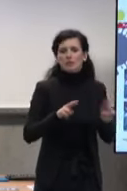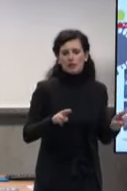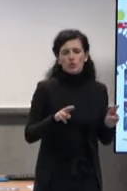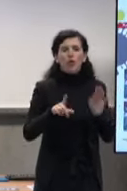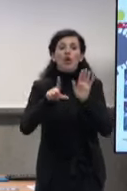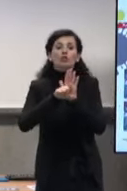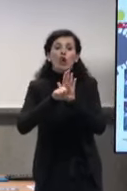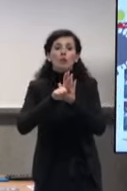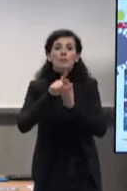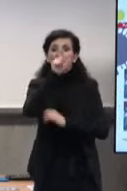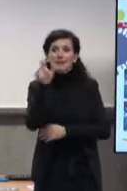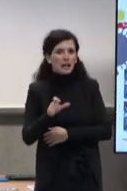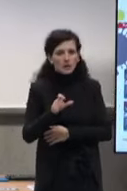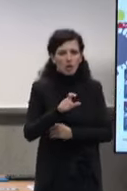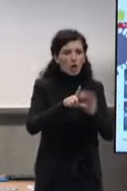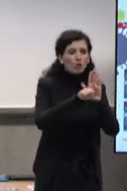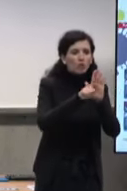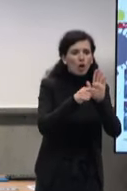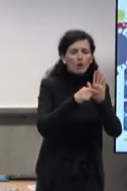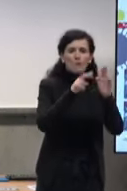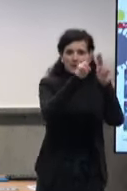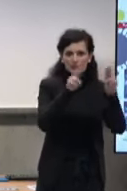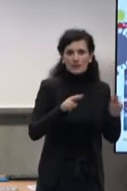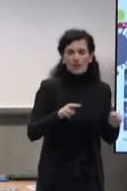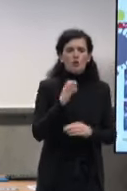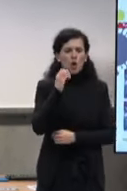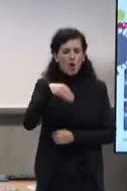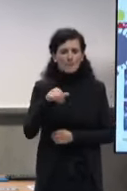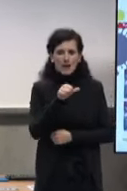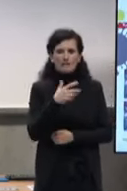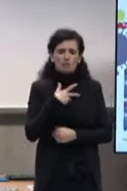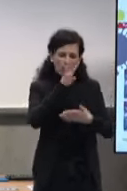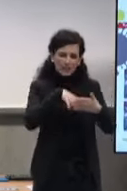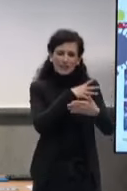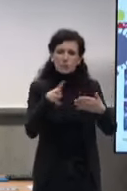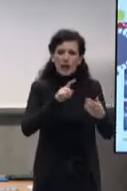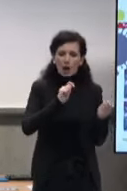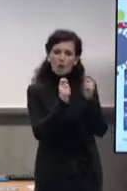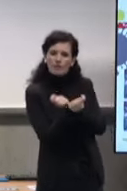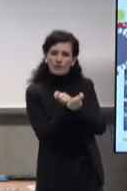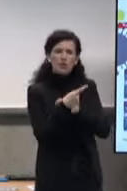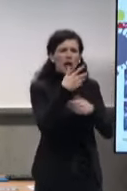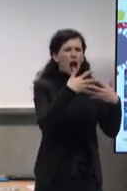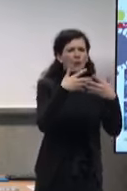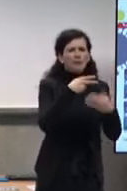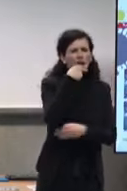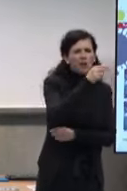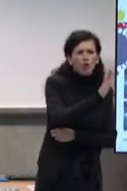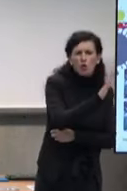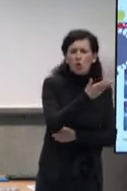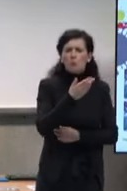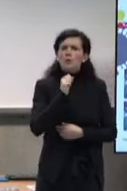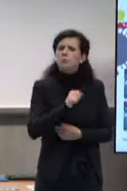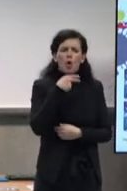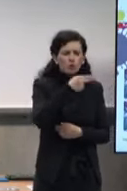italiane sono norme internazionali lo ms anche delle tabelle di conversione perché per cui gli americani le chiamano le 95 poi chiamarli in